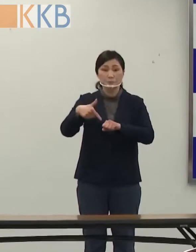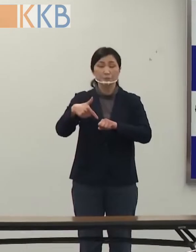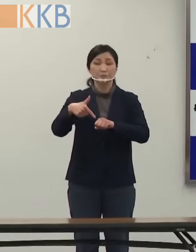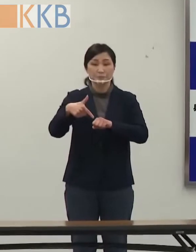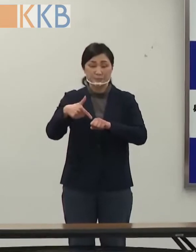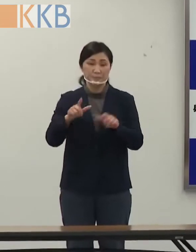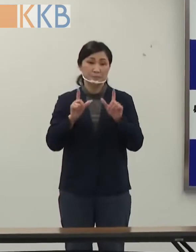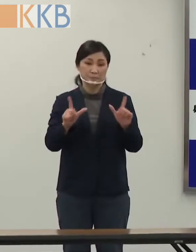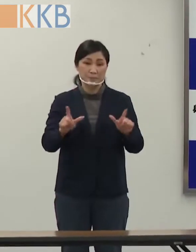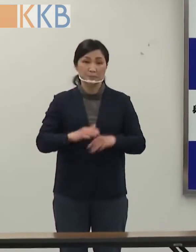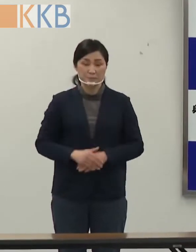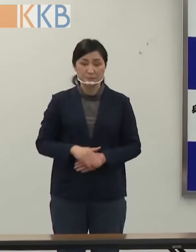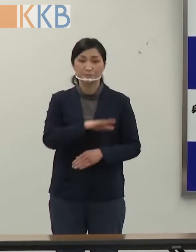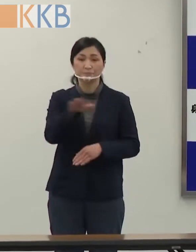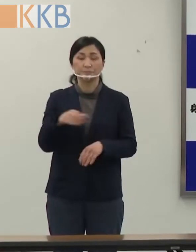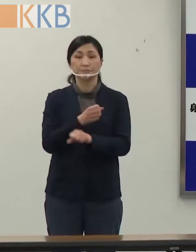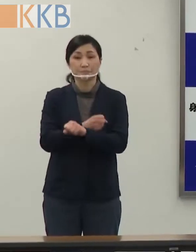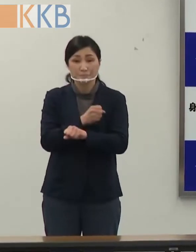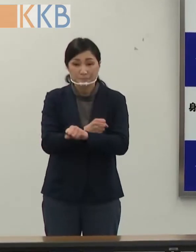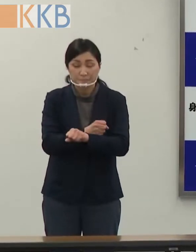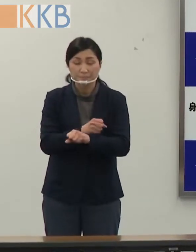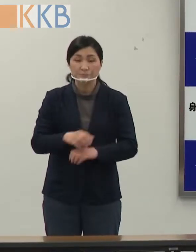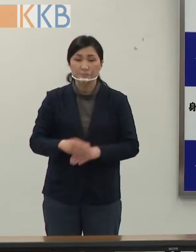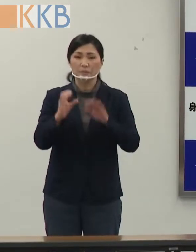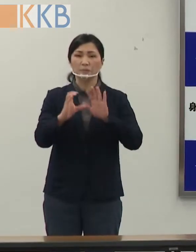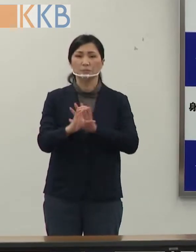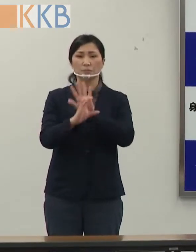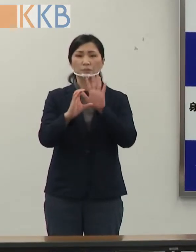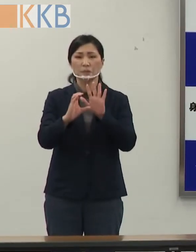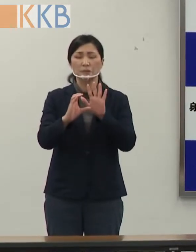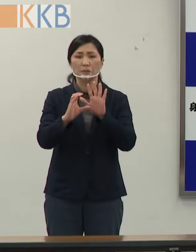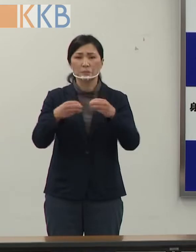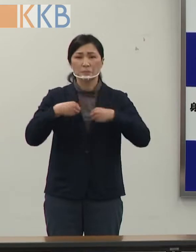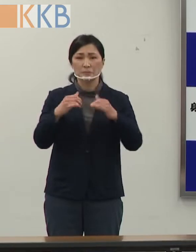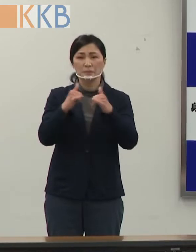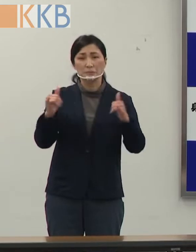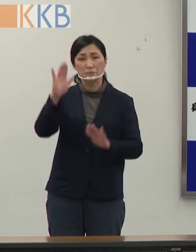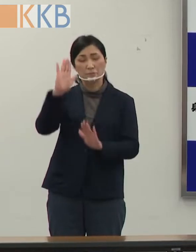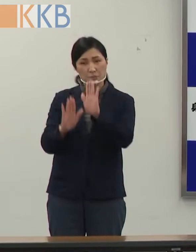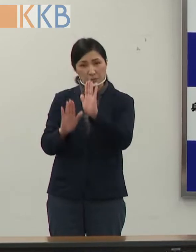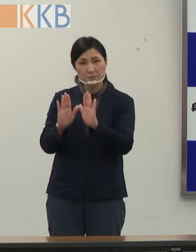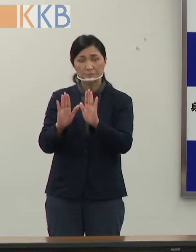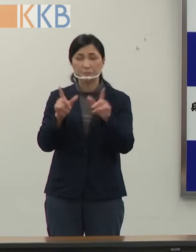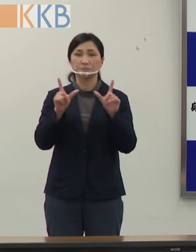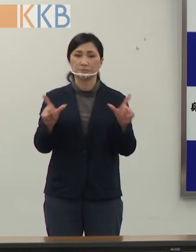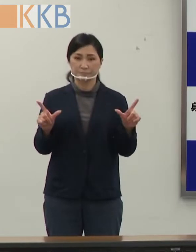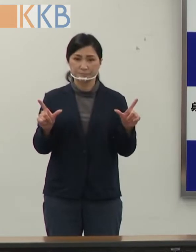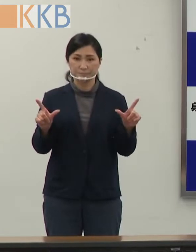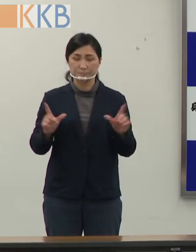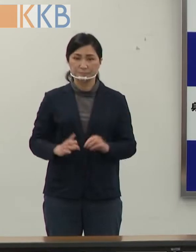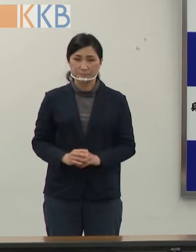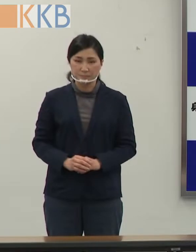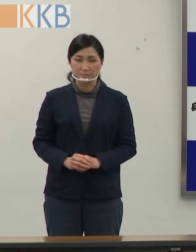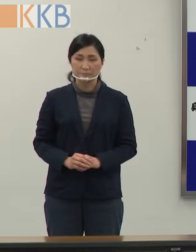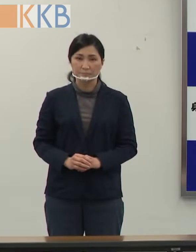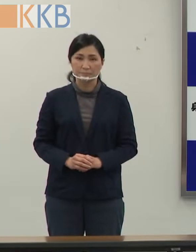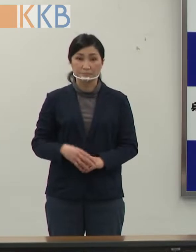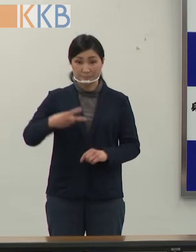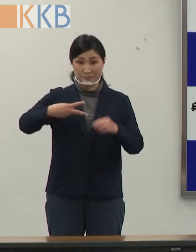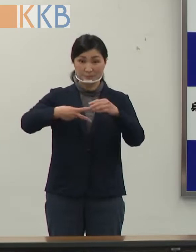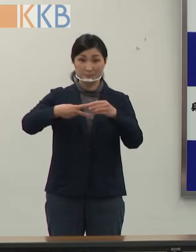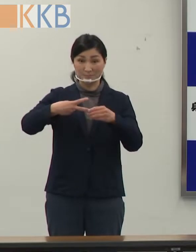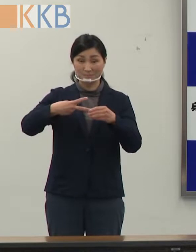皆さんお疲れ様でございます。新型コロナウイルス感染者の状況につきまして発表いたします。2点でございます